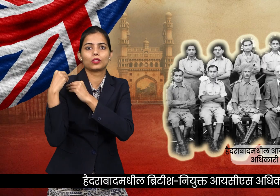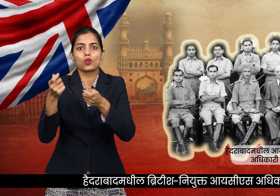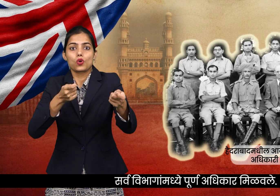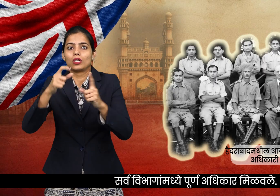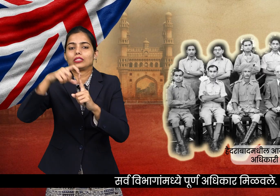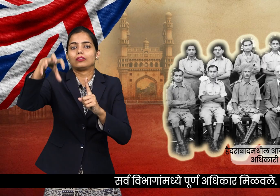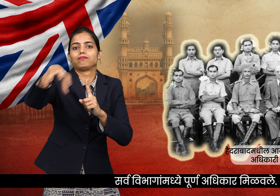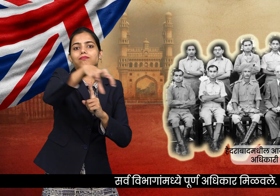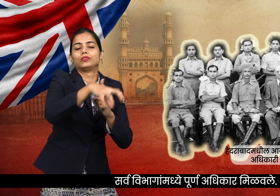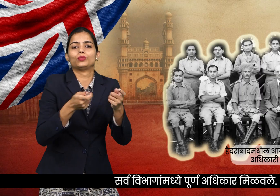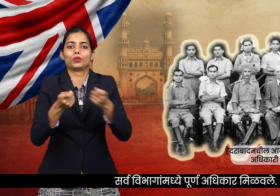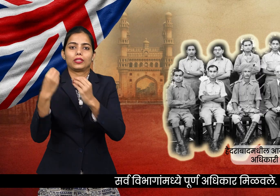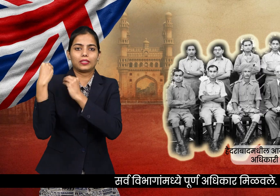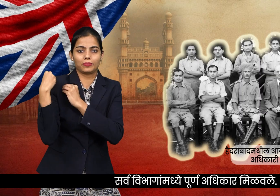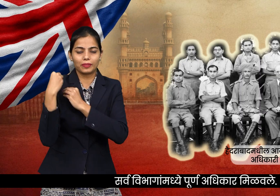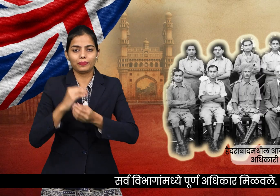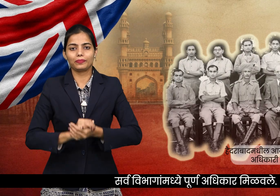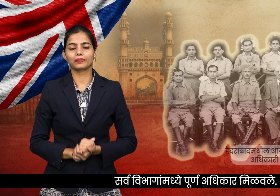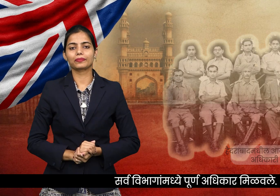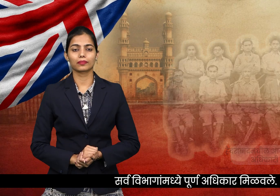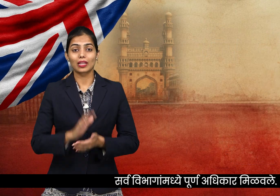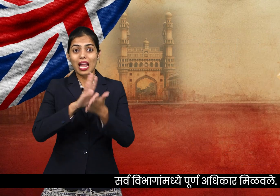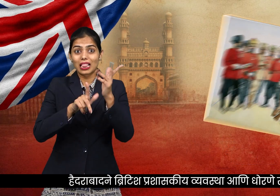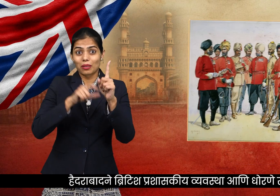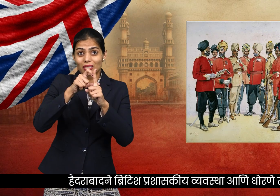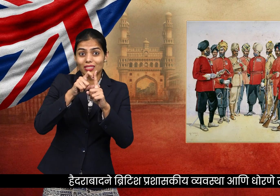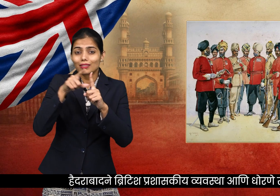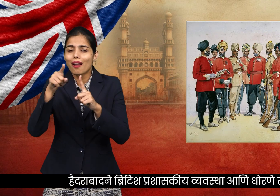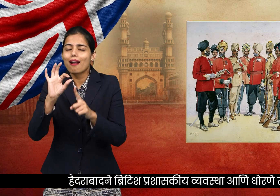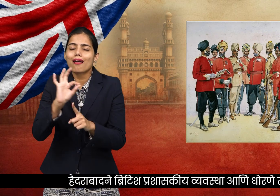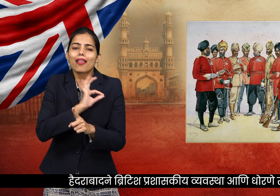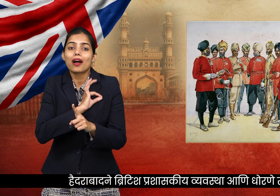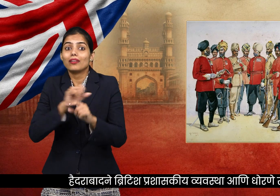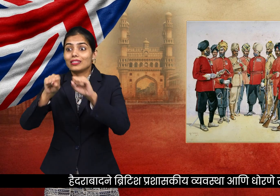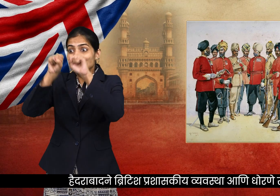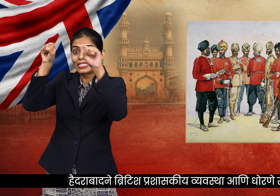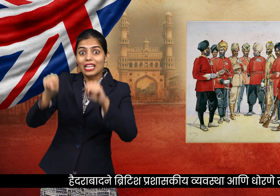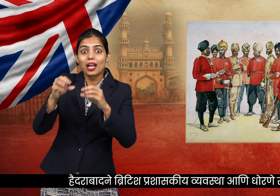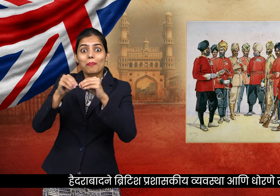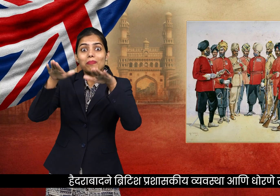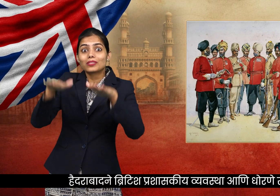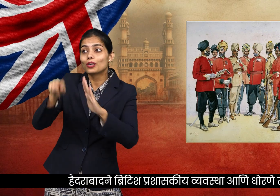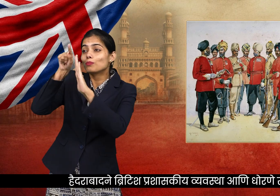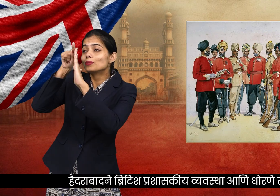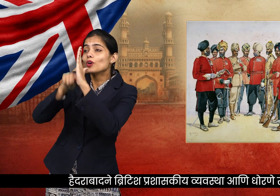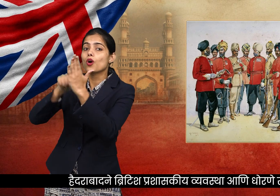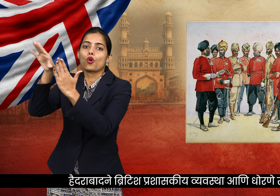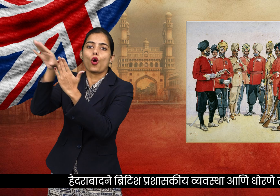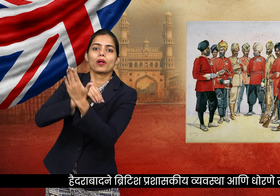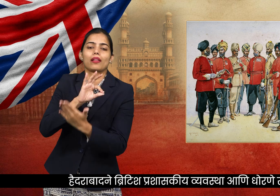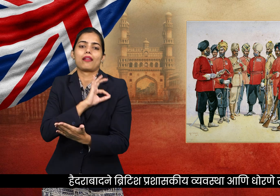अधिकाऱ्यांनी सर्व विभागांमध्ये पूर्ण अधिकार मिळवले. हैदराबादने ब्रिटिश प्रशासकीय व्यवस्था आणि